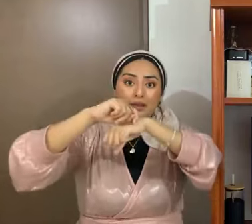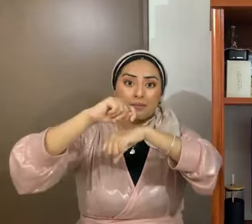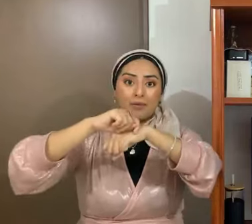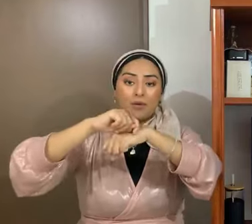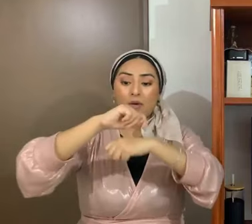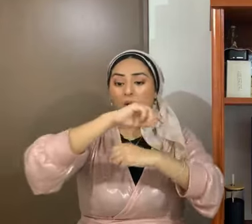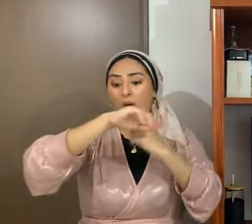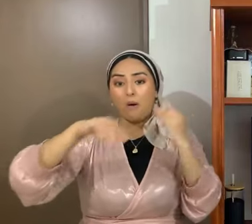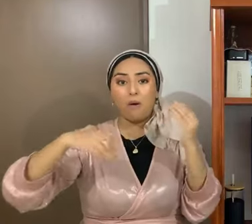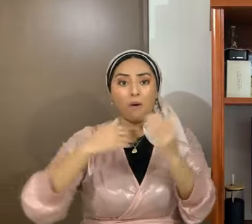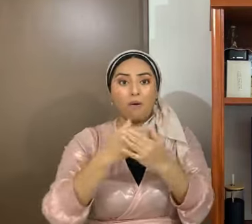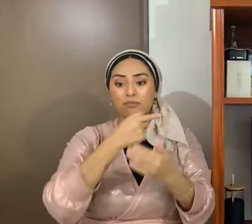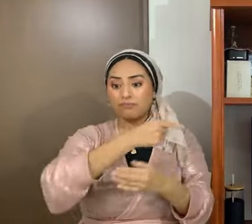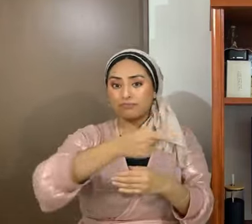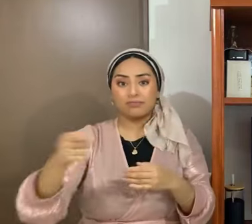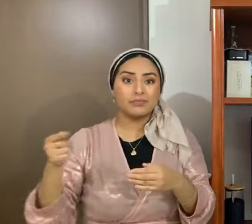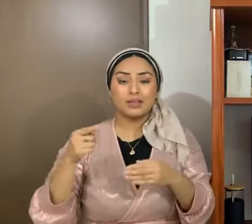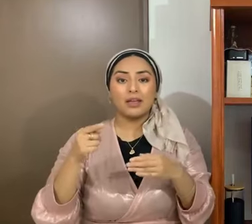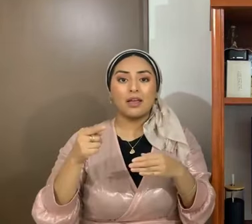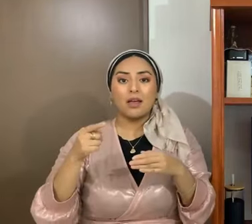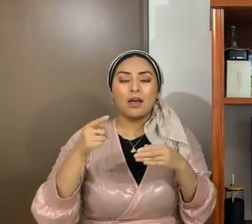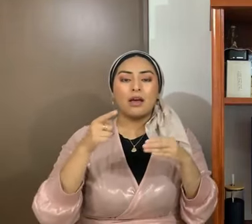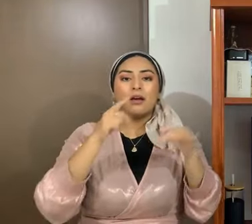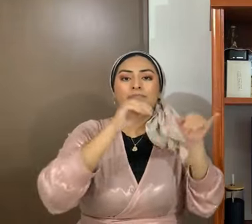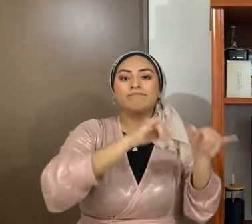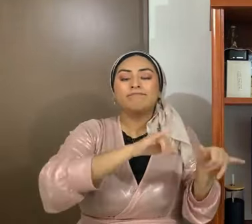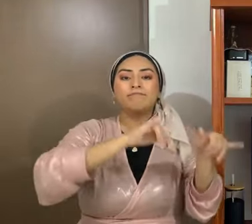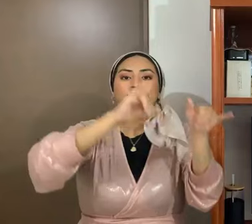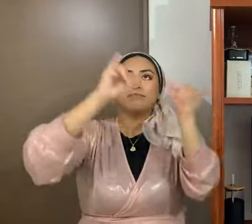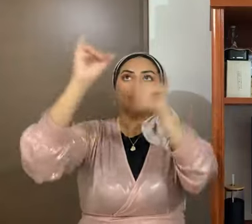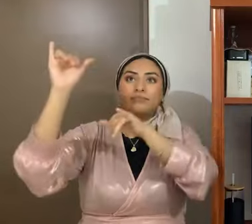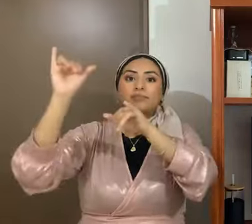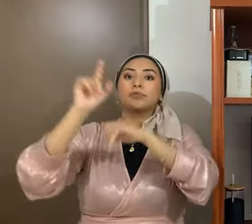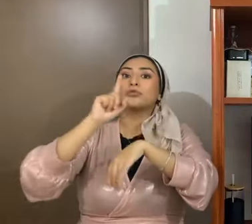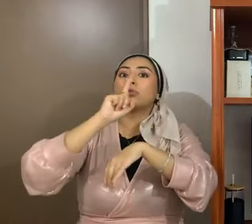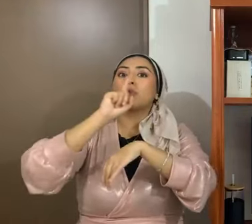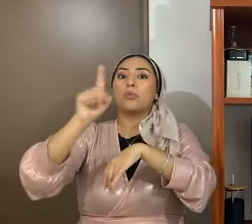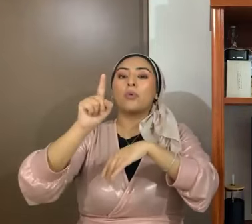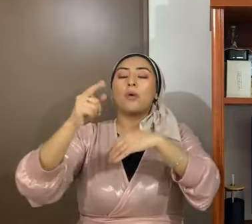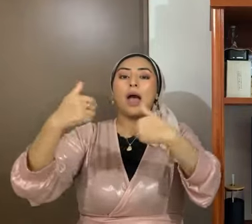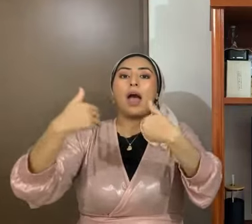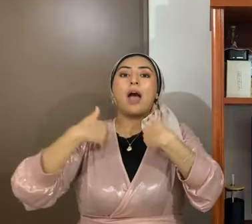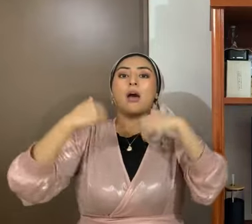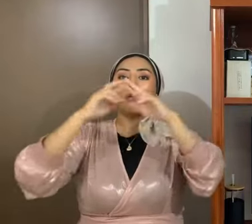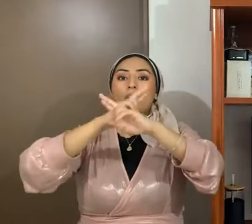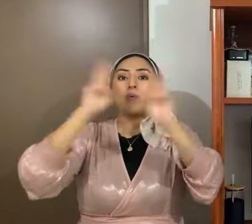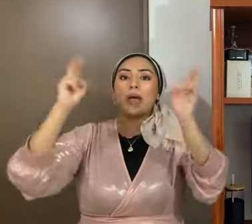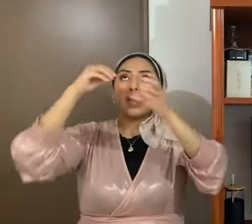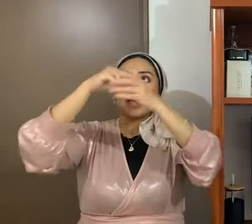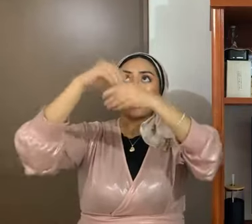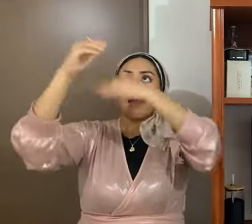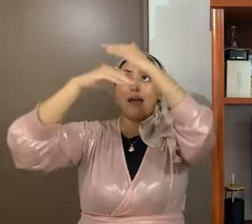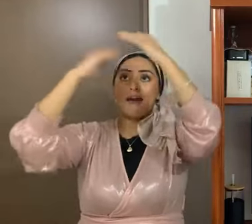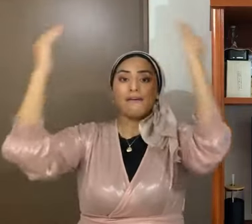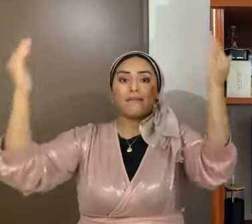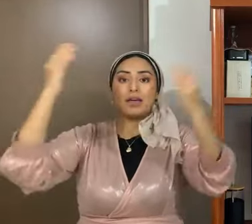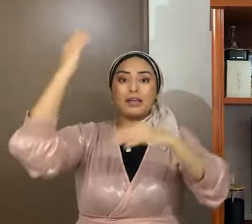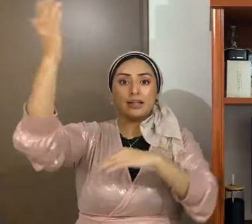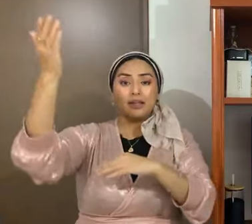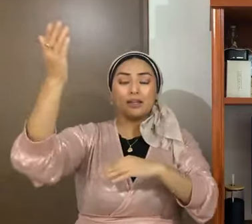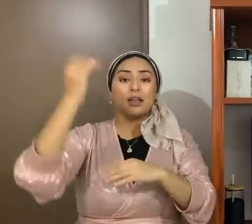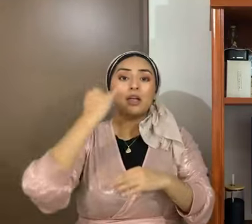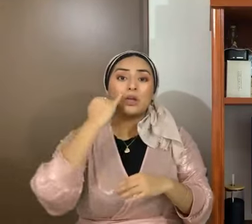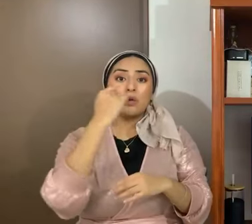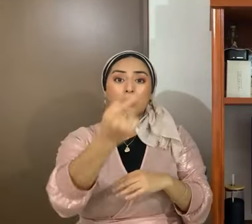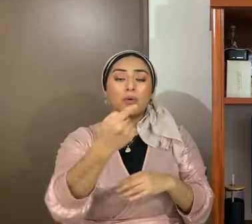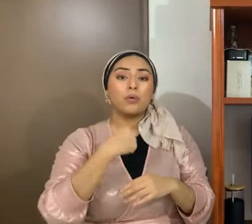todo ello es una copia del modelo que está delante de la presencia de Yahweh. Si